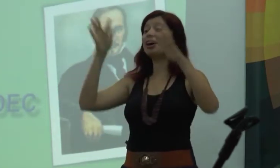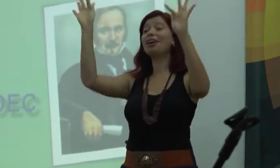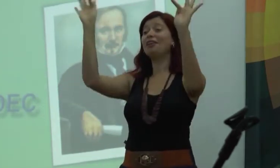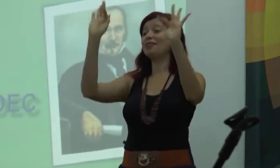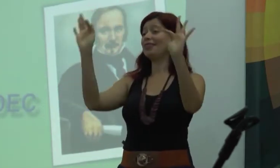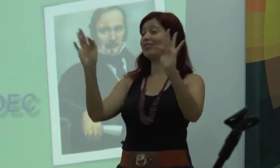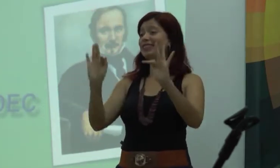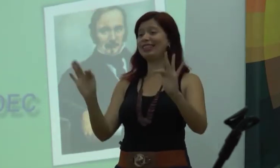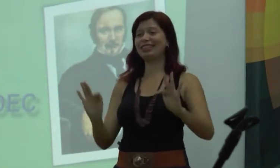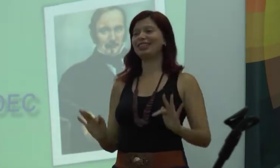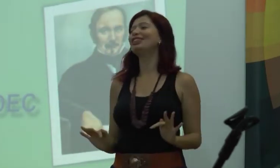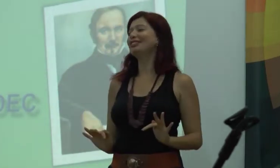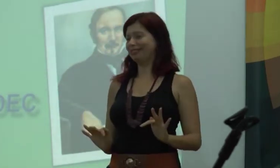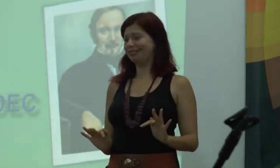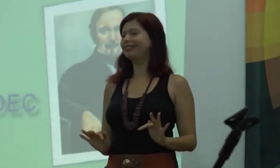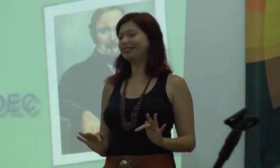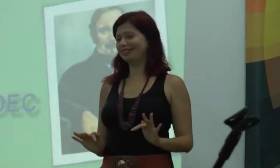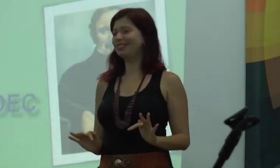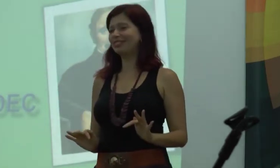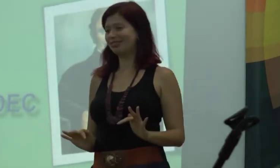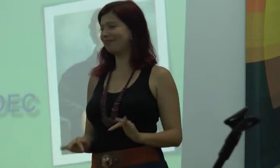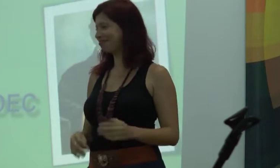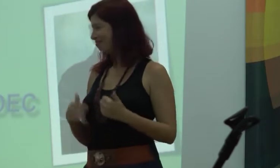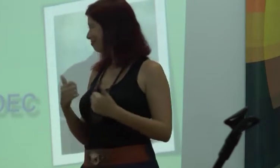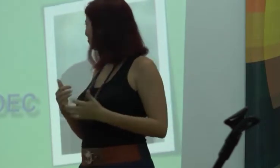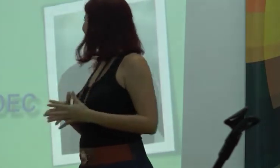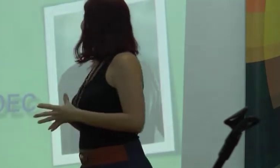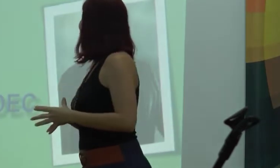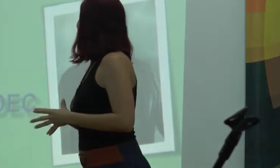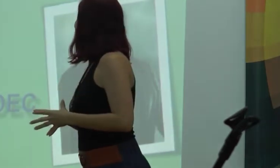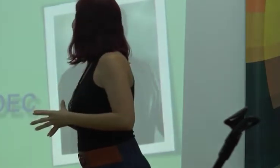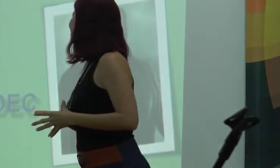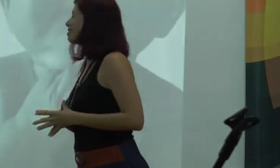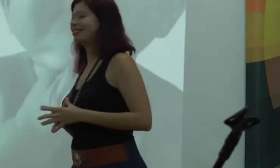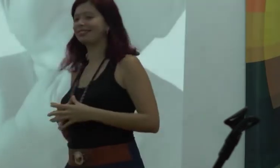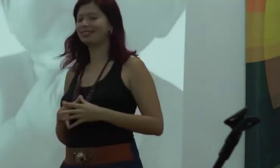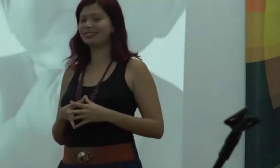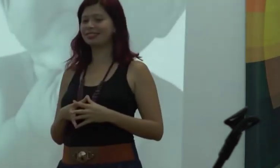A humildade é algo muito importante para a nossa felicidade.